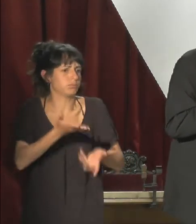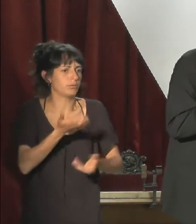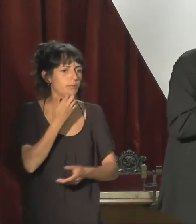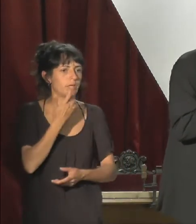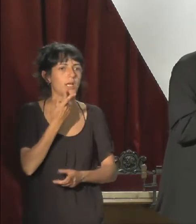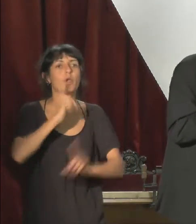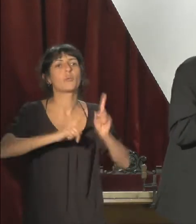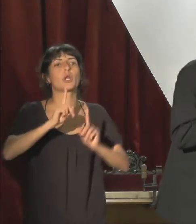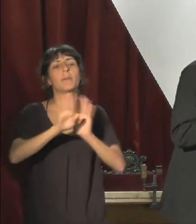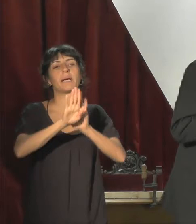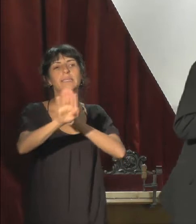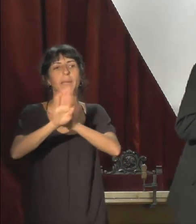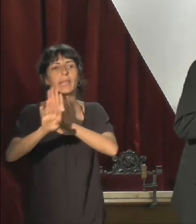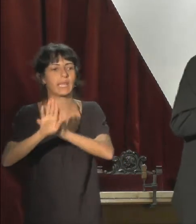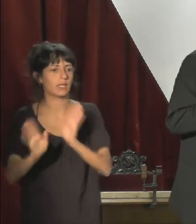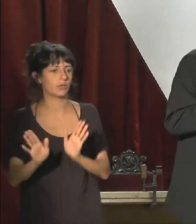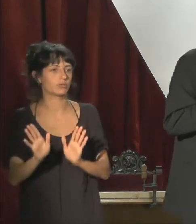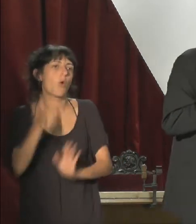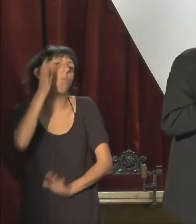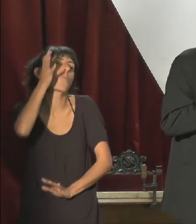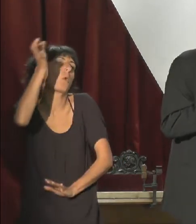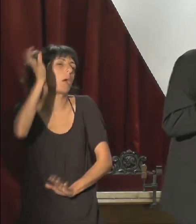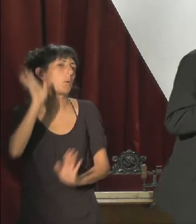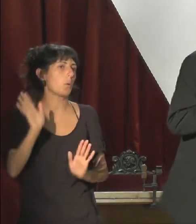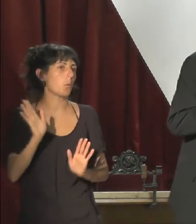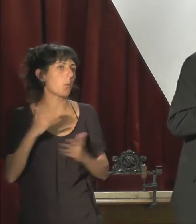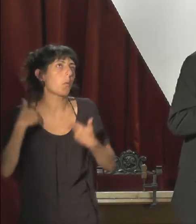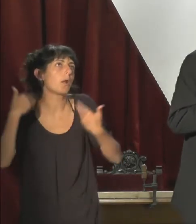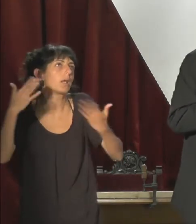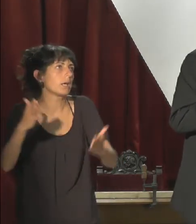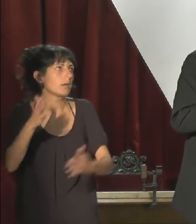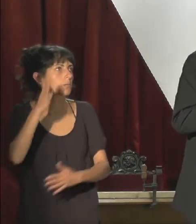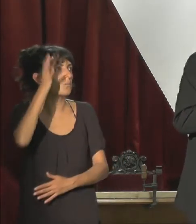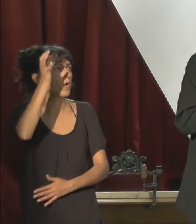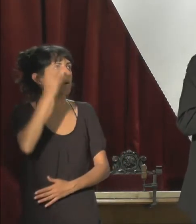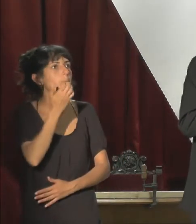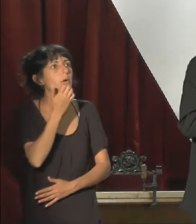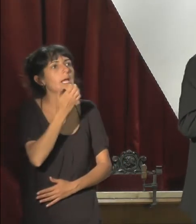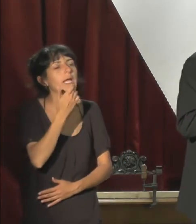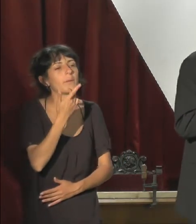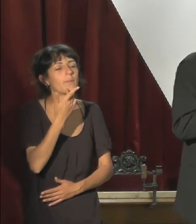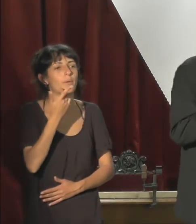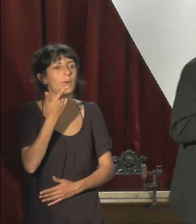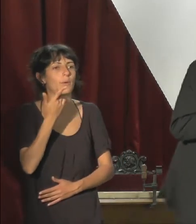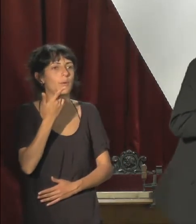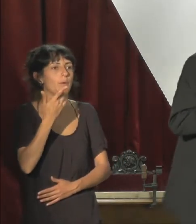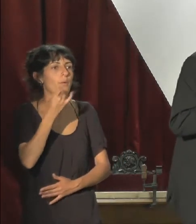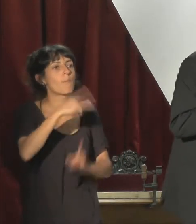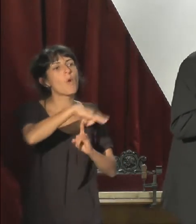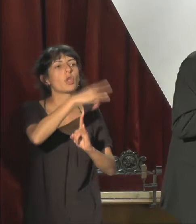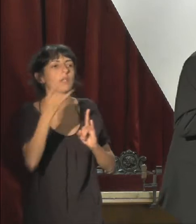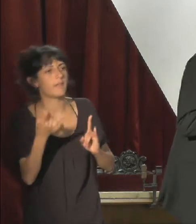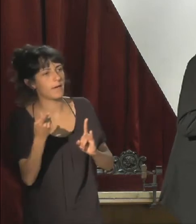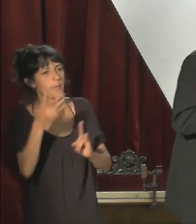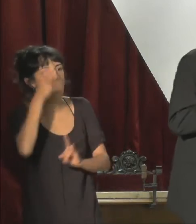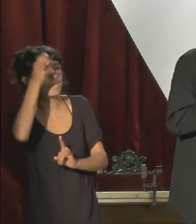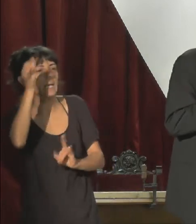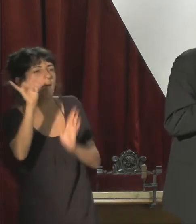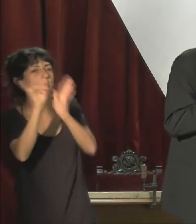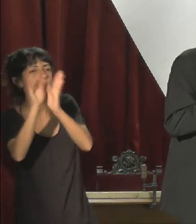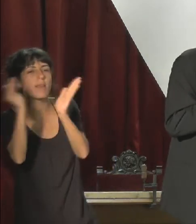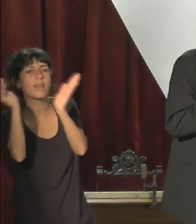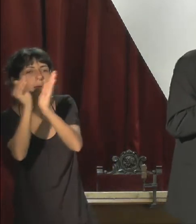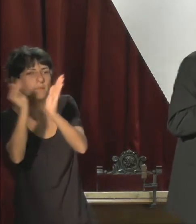no Congreso, ao mellor dunha aldea perto da vila de Pontedeume, e tamén chegaron ali porque había problemas